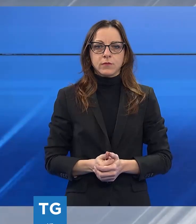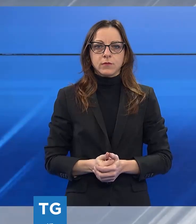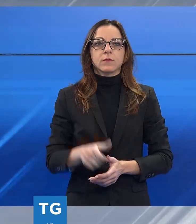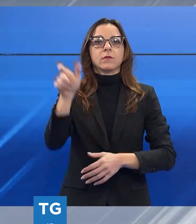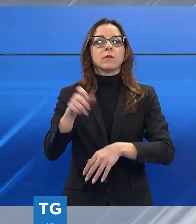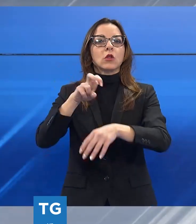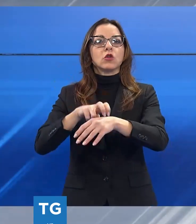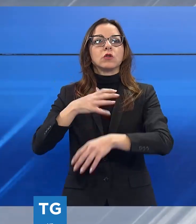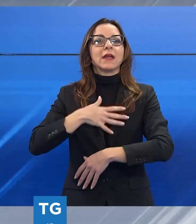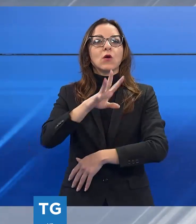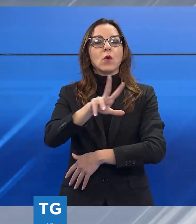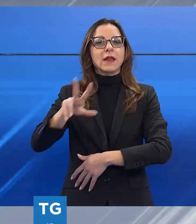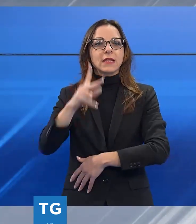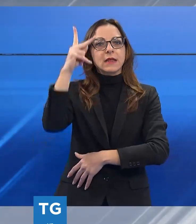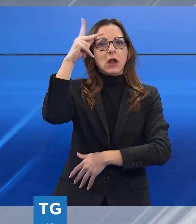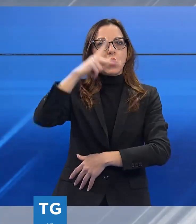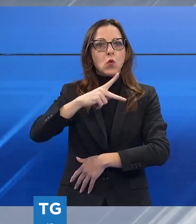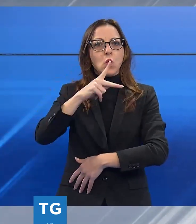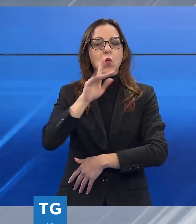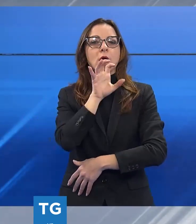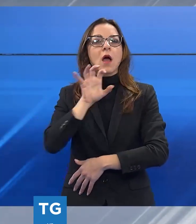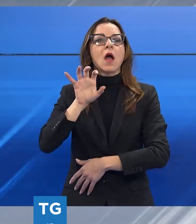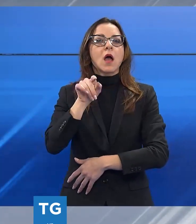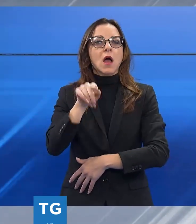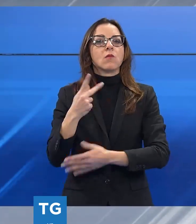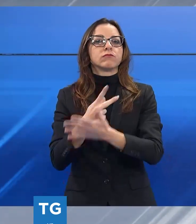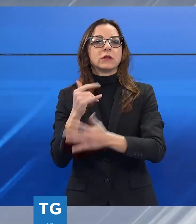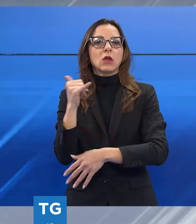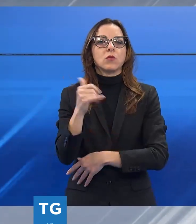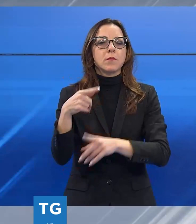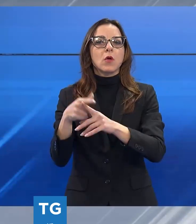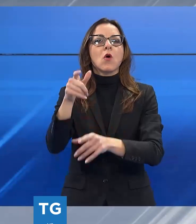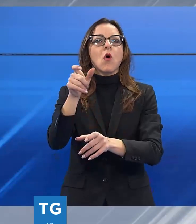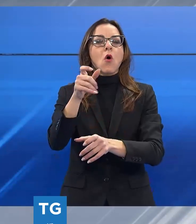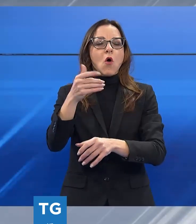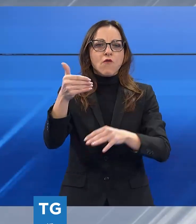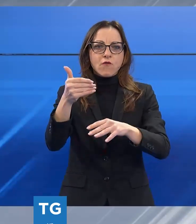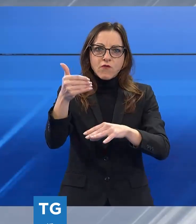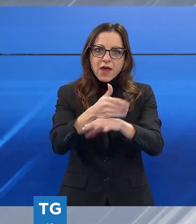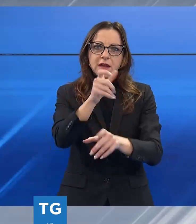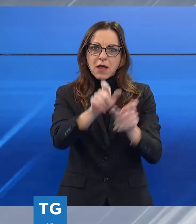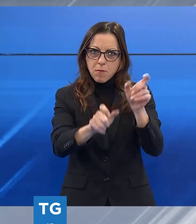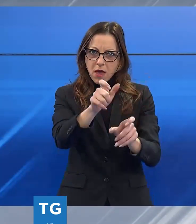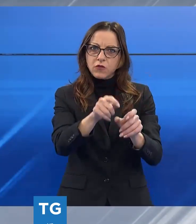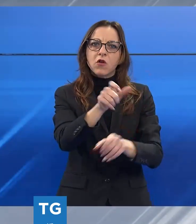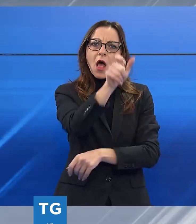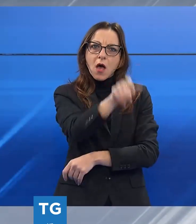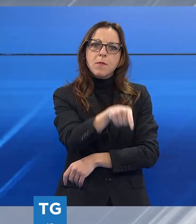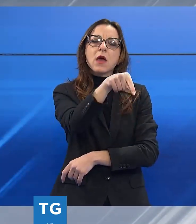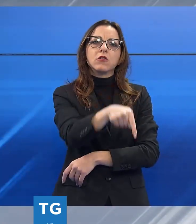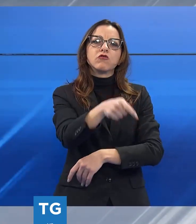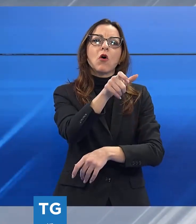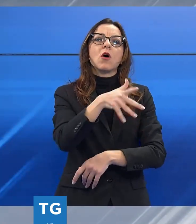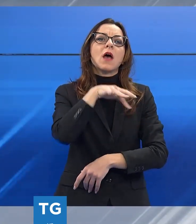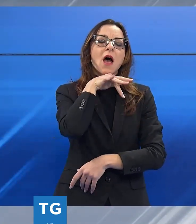medico di 43 anni di Lucca, accusato di tentato omicidio e lesioni personali aggravate ai danni di un anziano di 82 anni